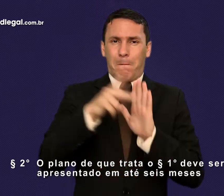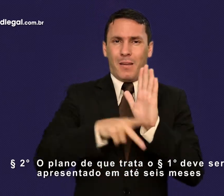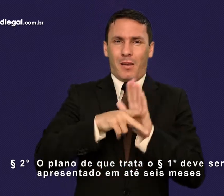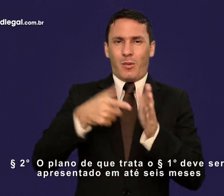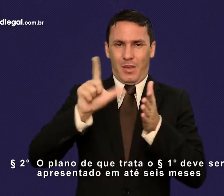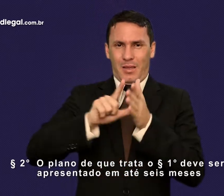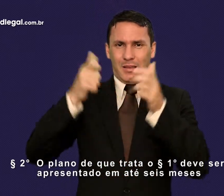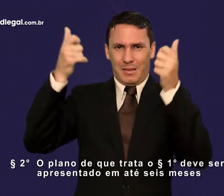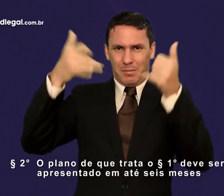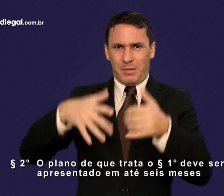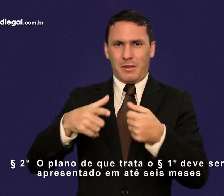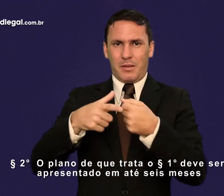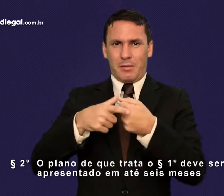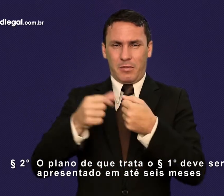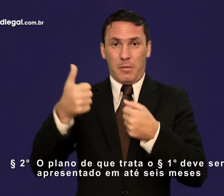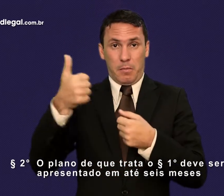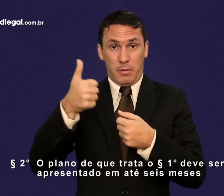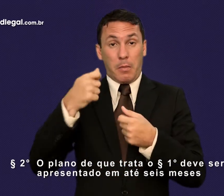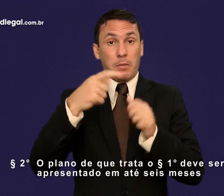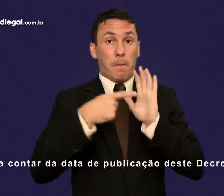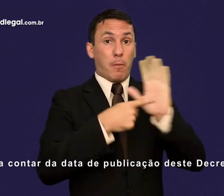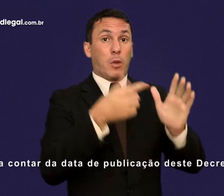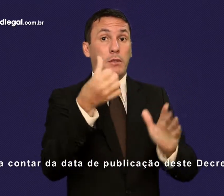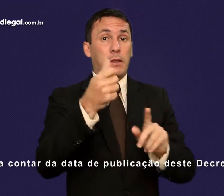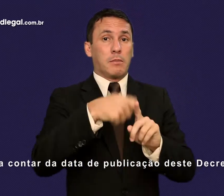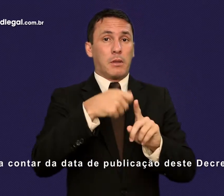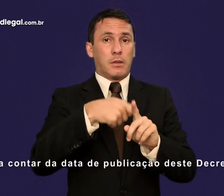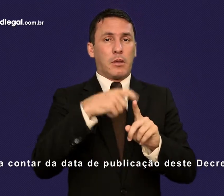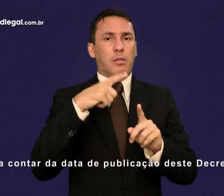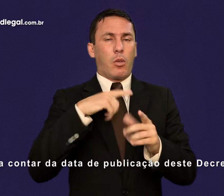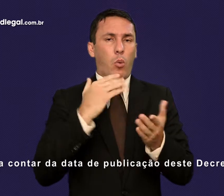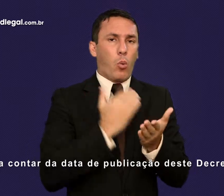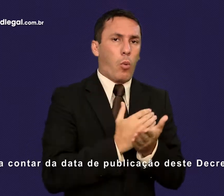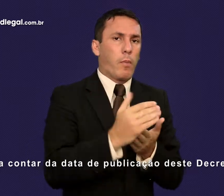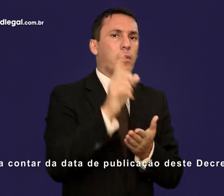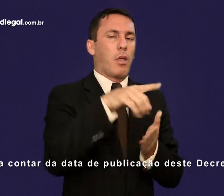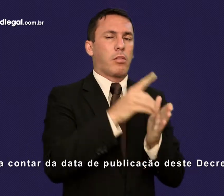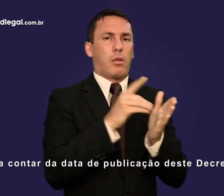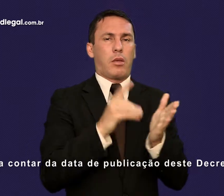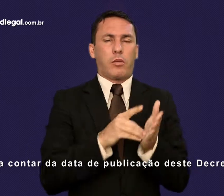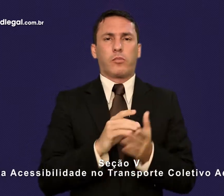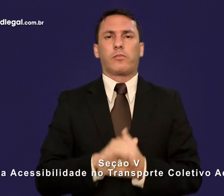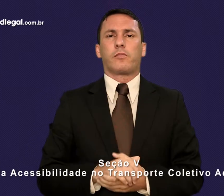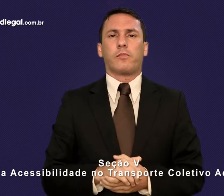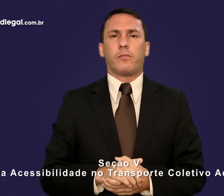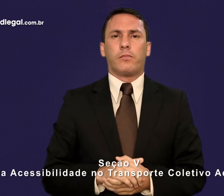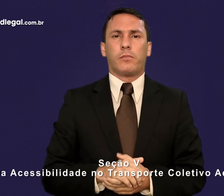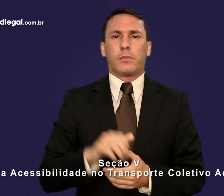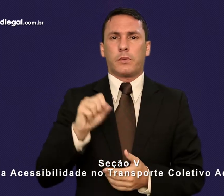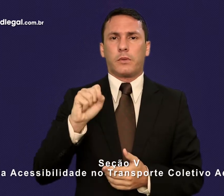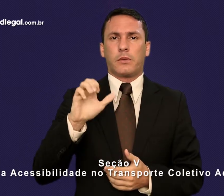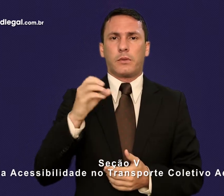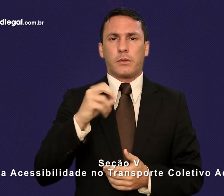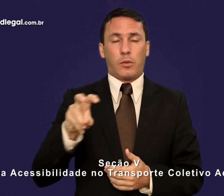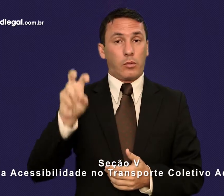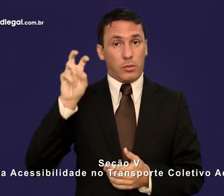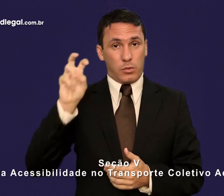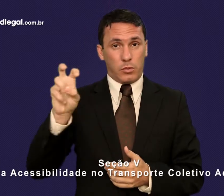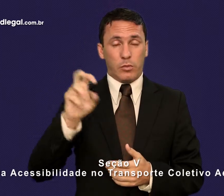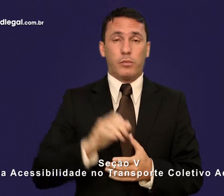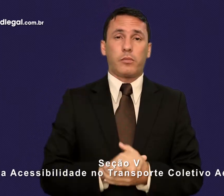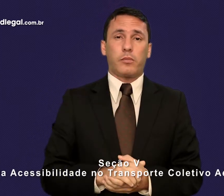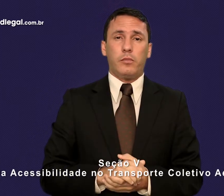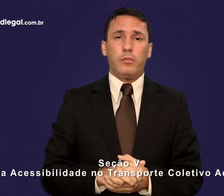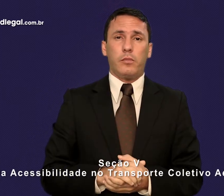parágrafo 1º deve ser apresentado em até 6 meses a contar da data de publicação deste decreto. Seção 5.